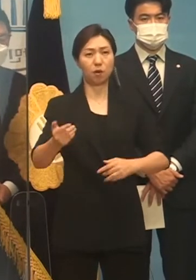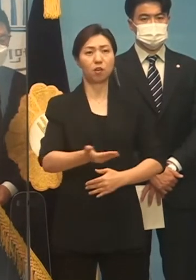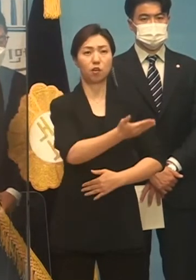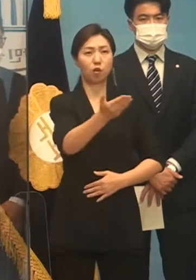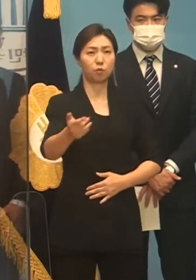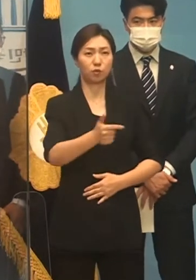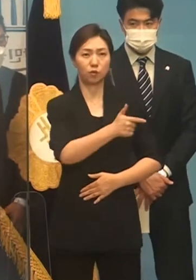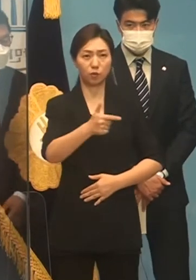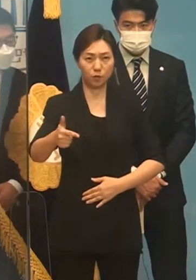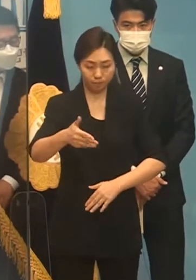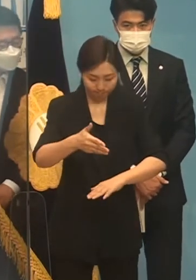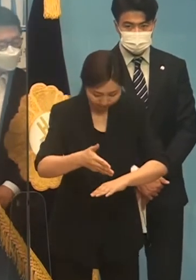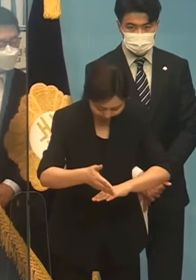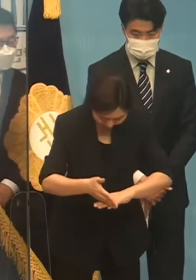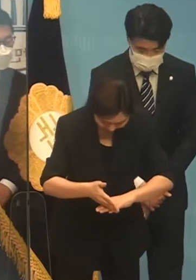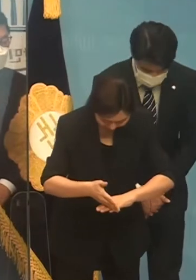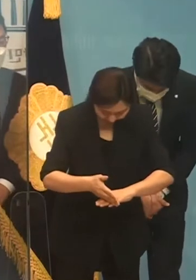감사드립니다.